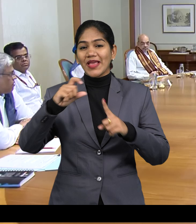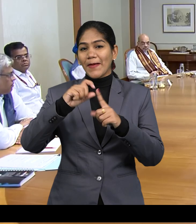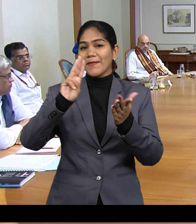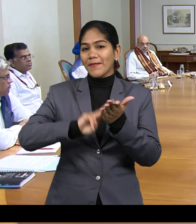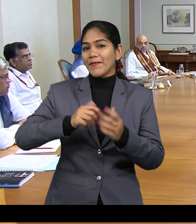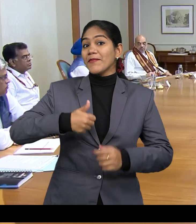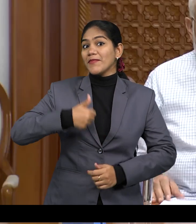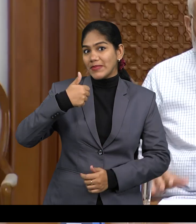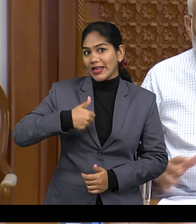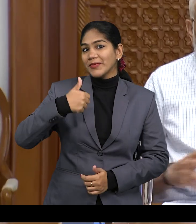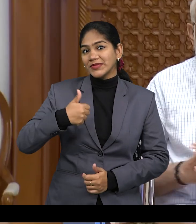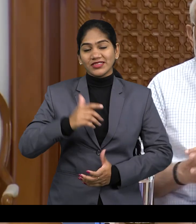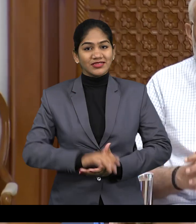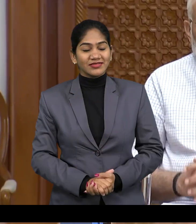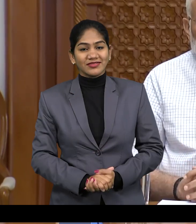ప్రధానమంత్రి,